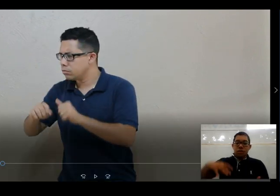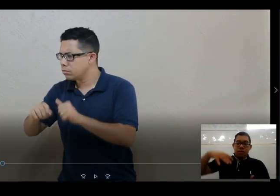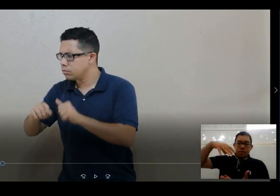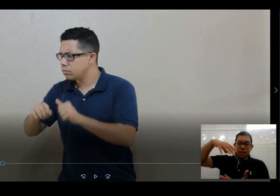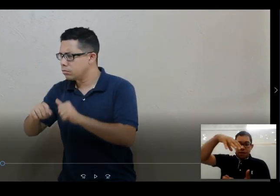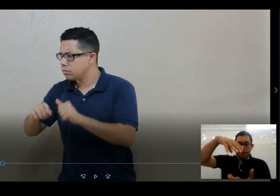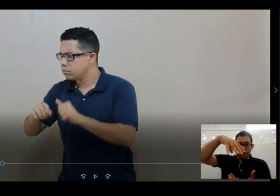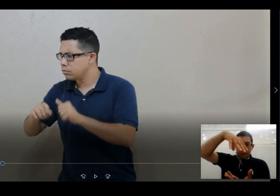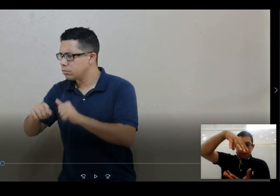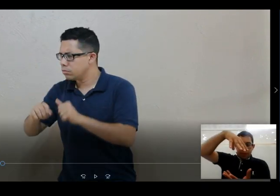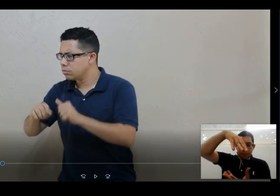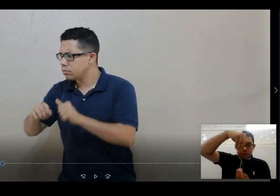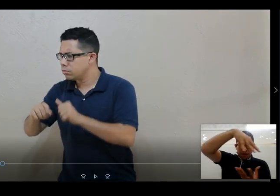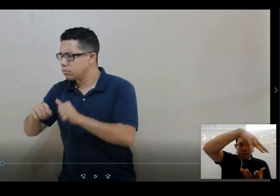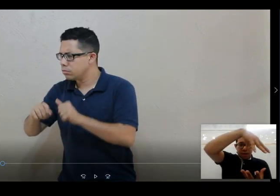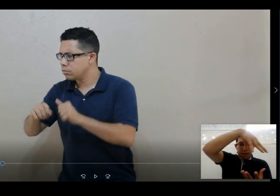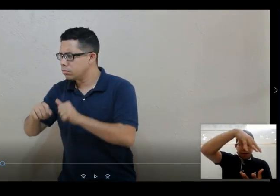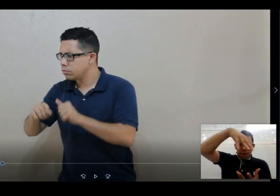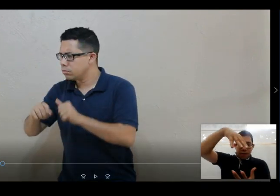Eu utilizei